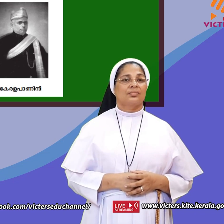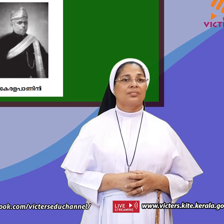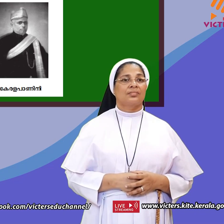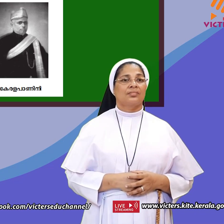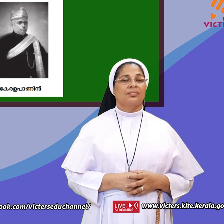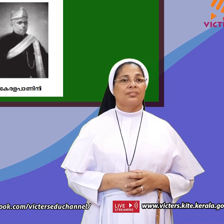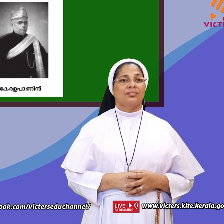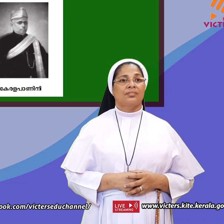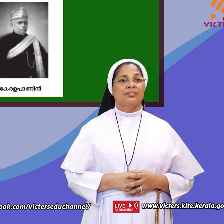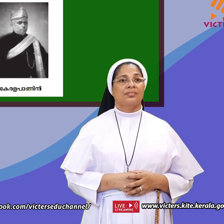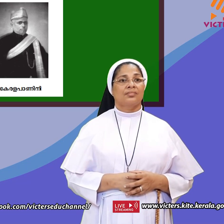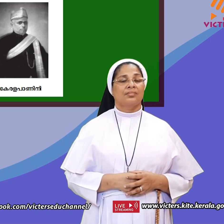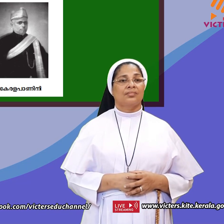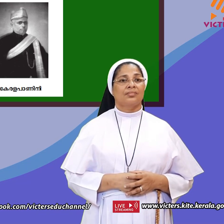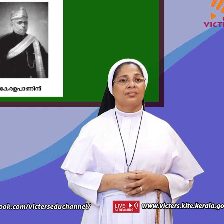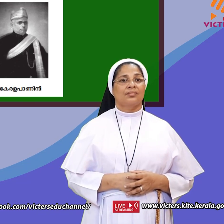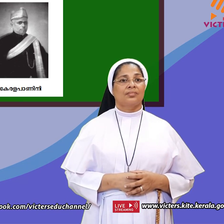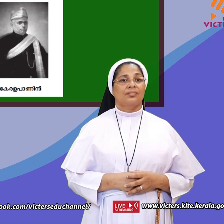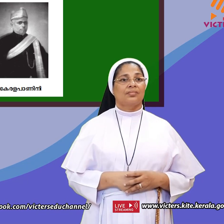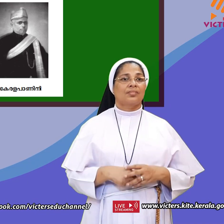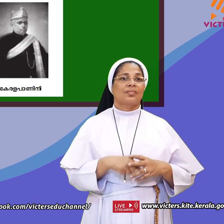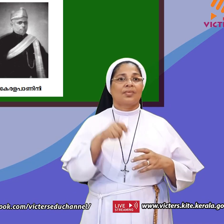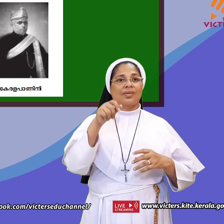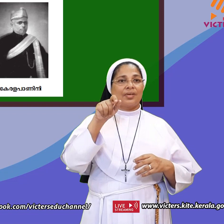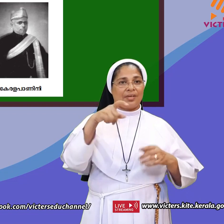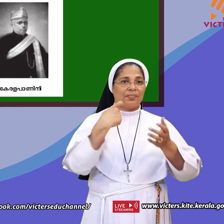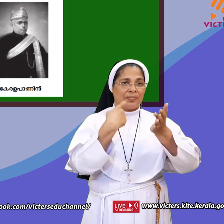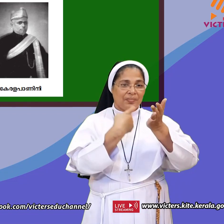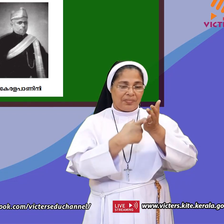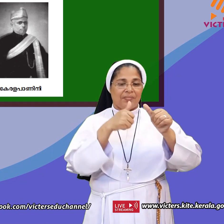കേരള പാണിനി എന്നാണ് AR രാജരാജവർമ്മ അറിയപ്പെടുന്നത്.